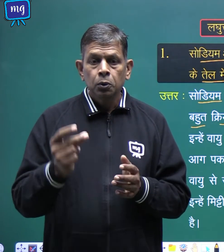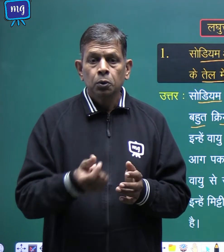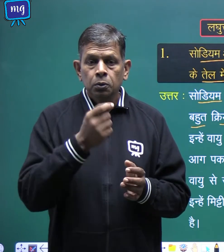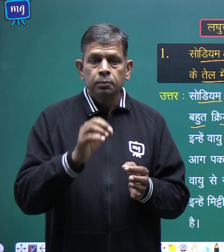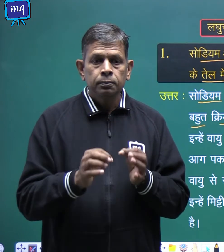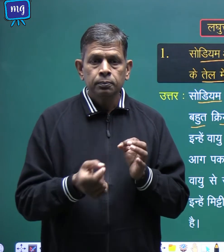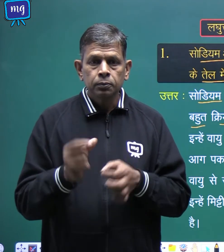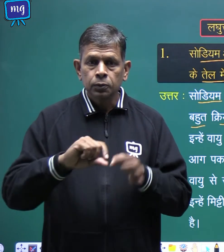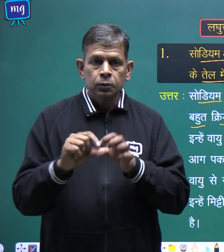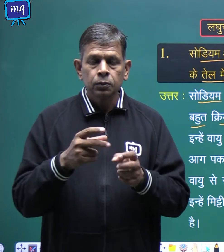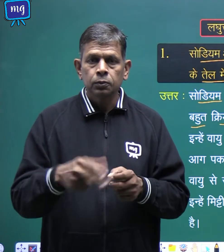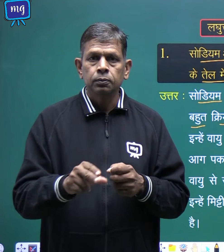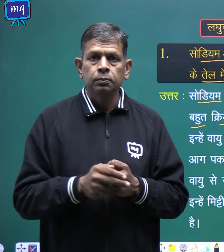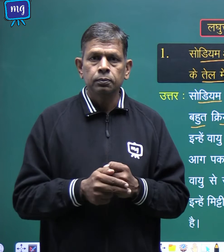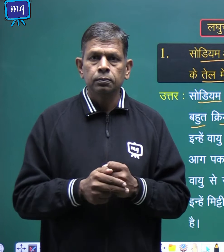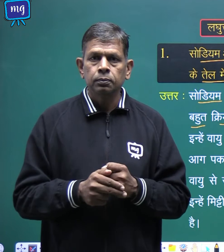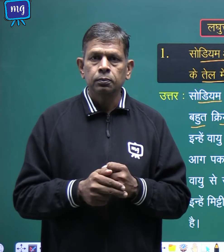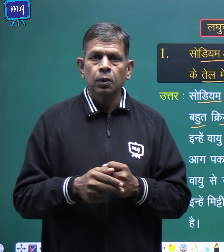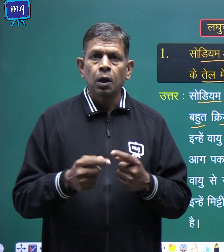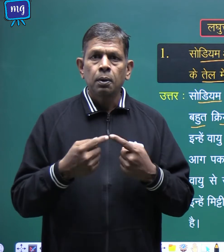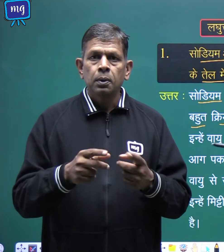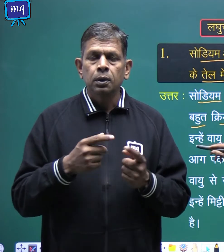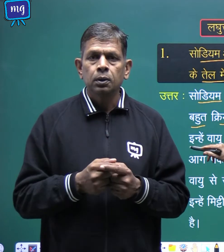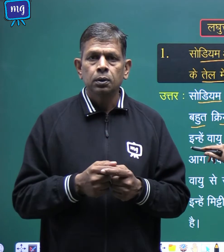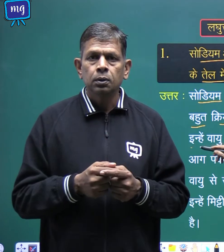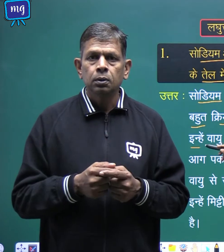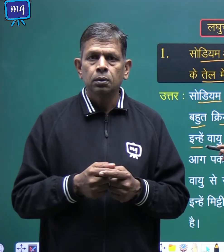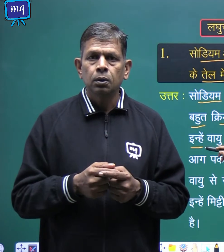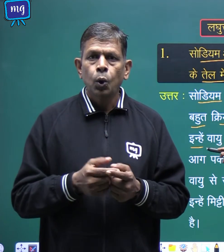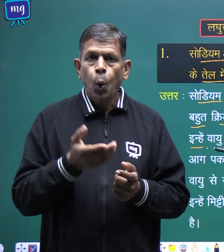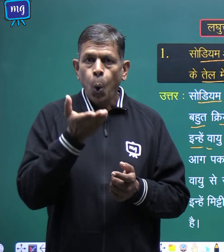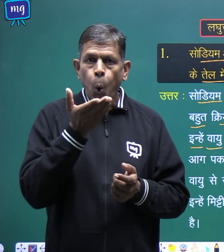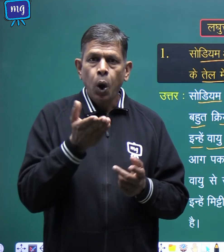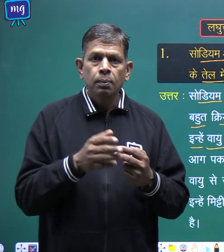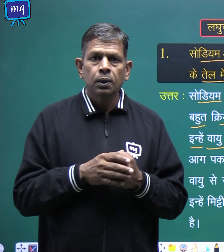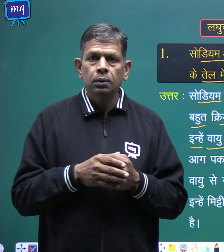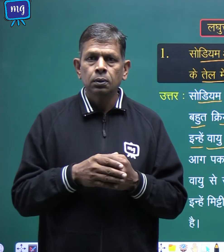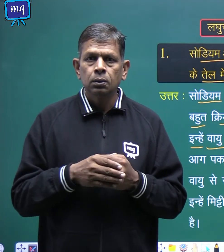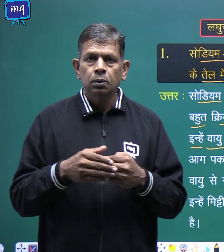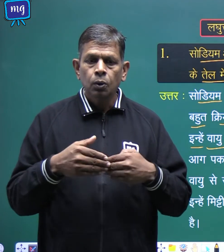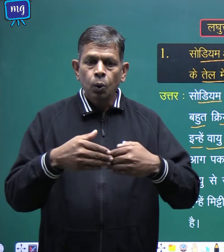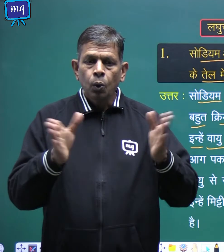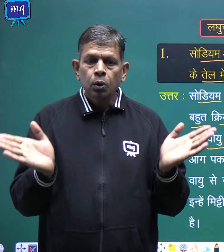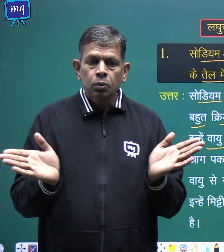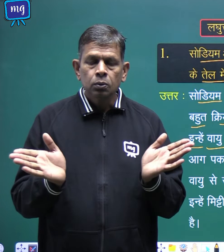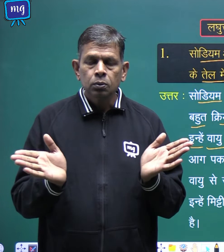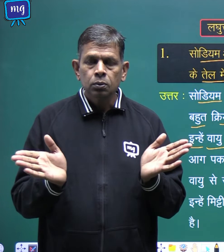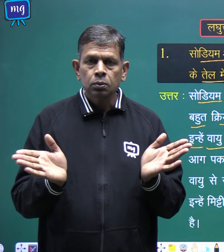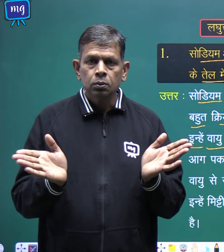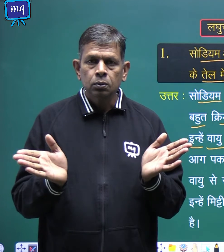क्रियाशील धातुएं हैं। यदि इन्हें वायु में खुला छोड़